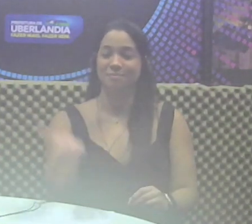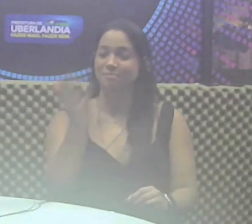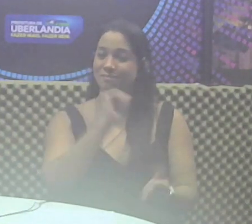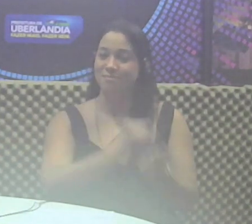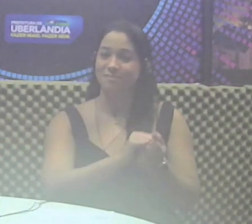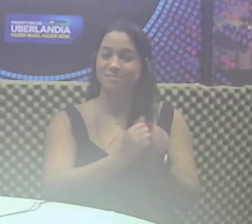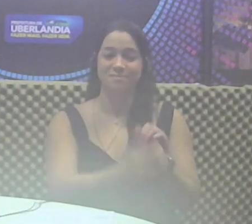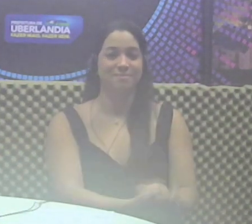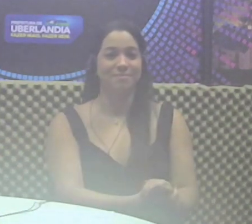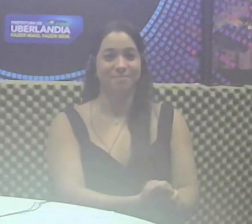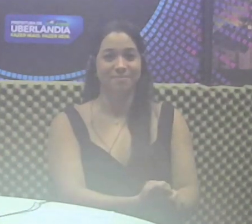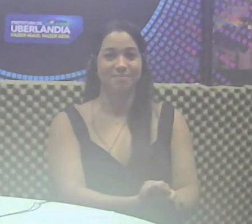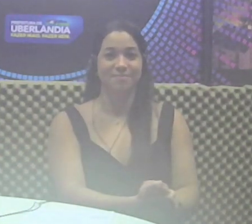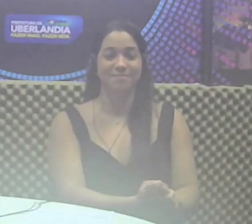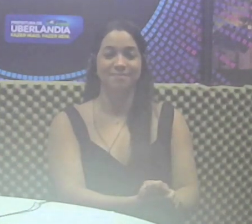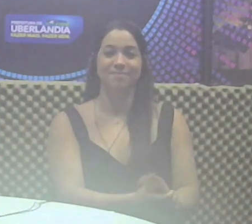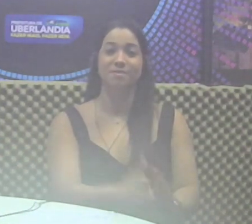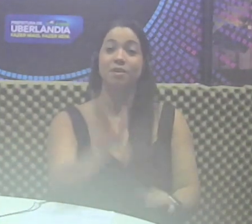Vem com a gente.